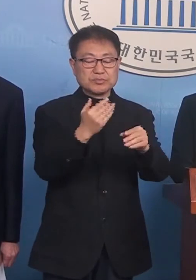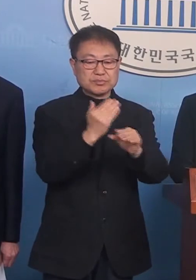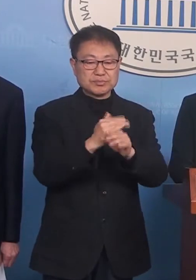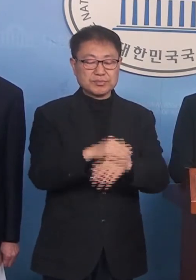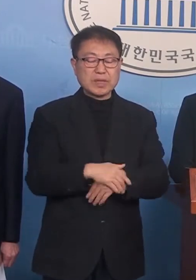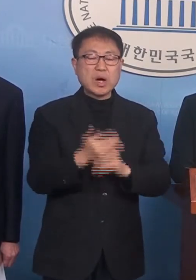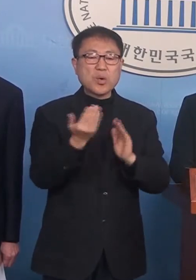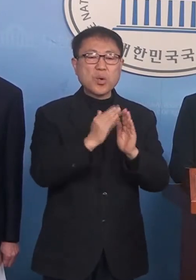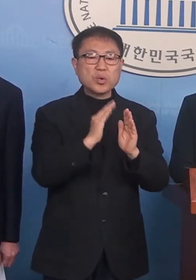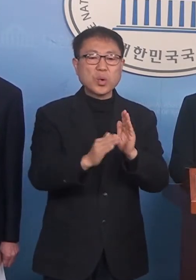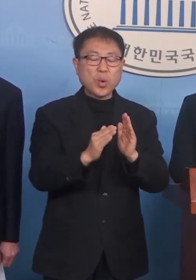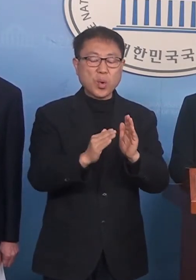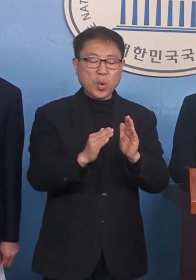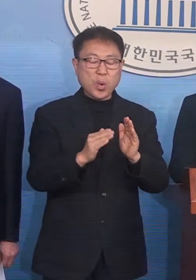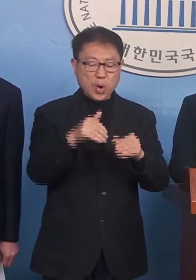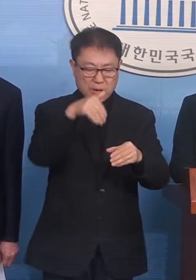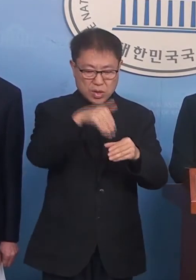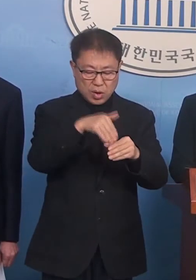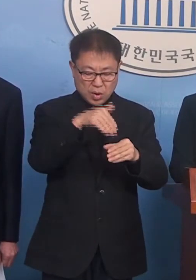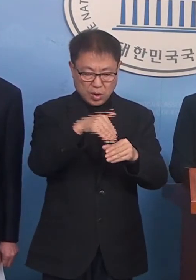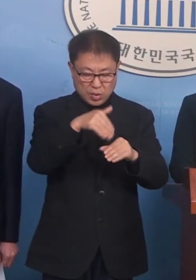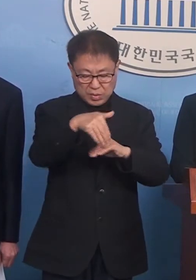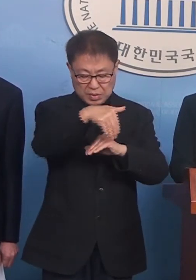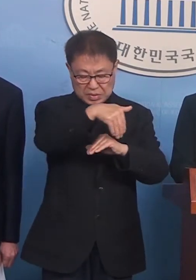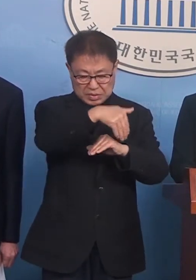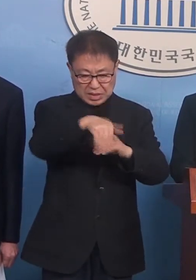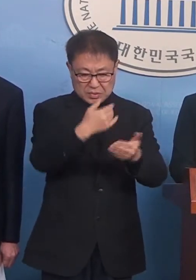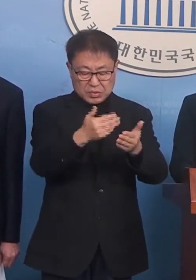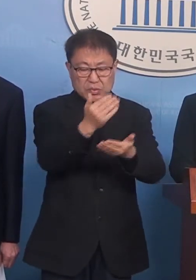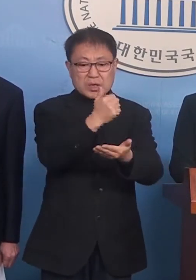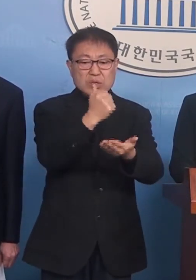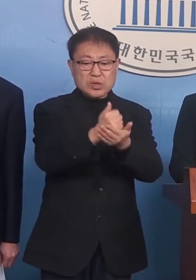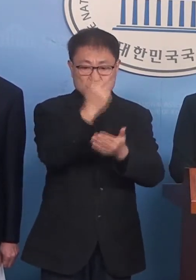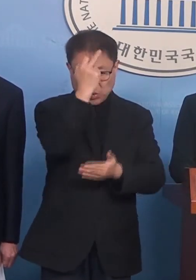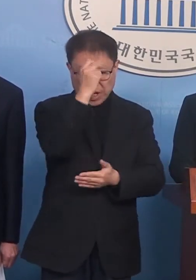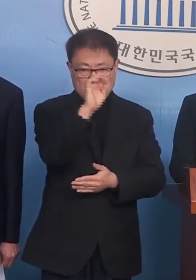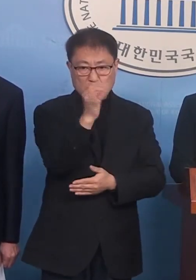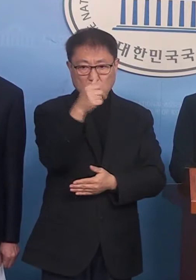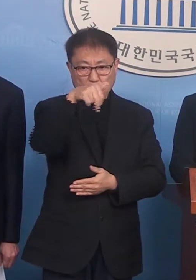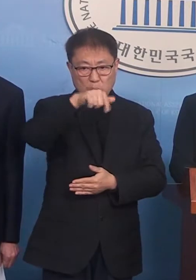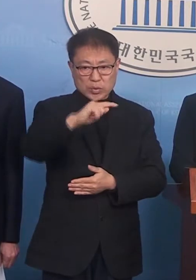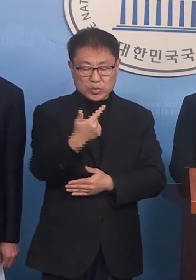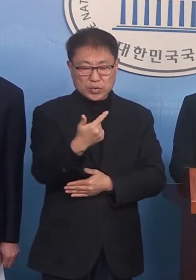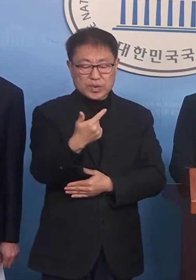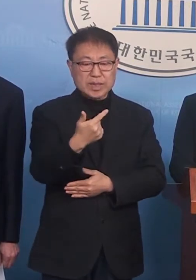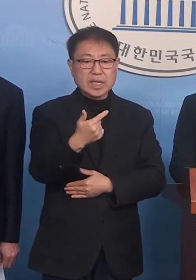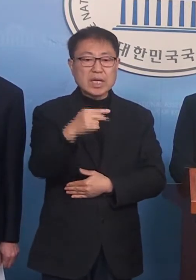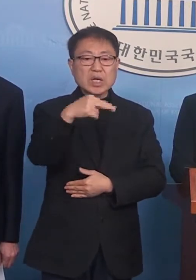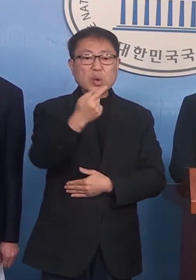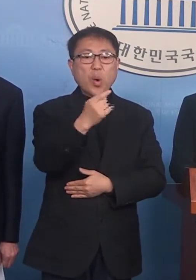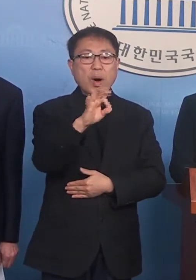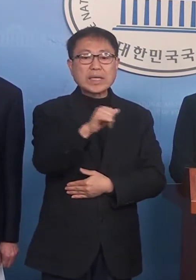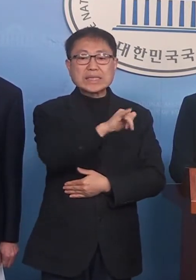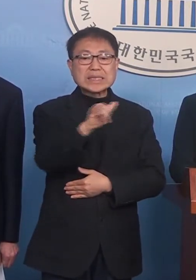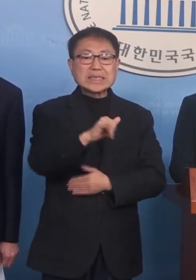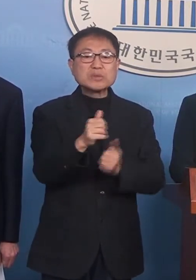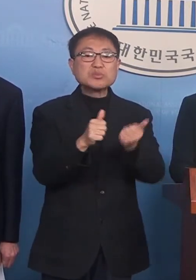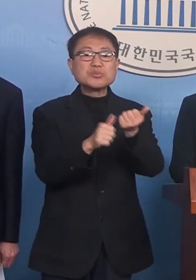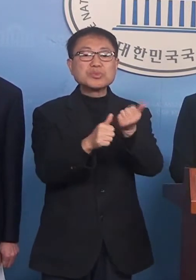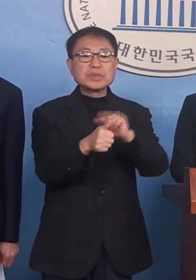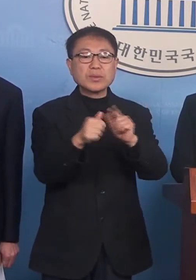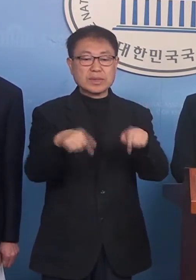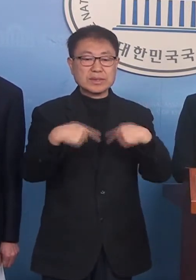안양시 공동선거대책위원장을 맡아주실 최용준 정의당 안양시 동안을위원회 부위원장도